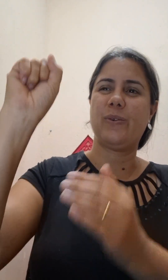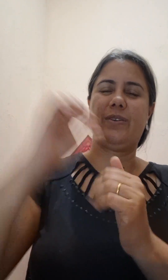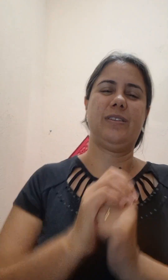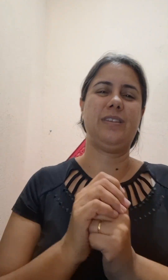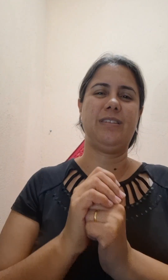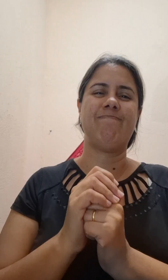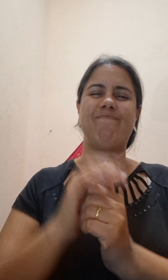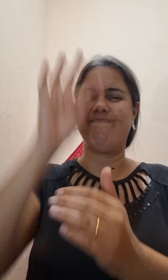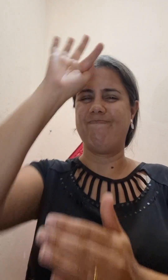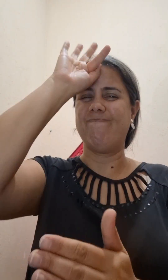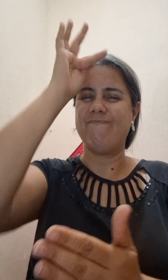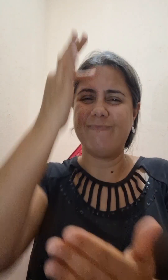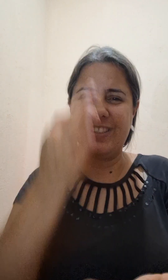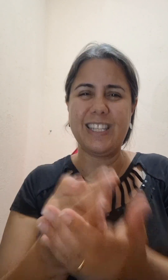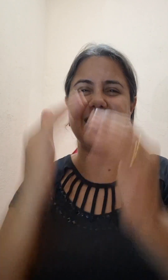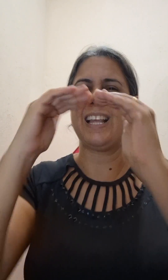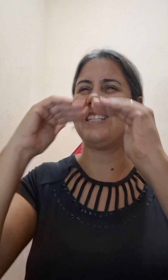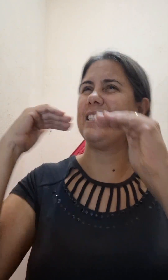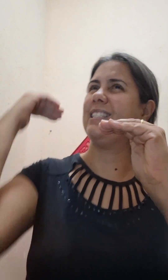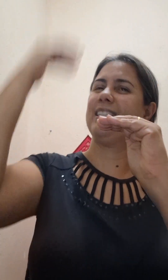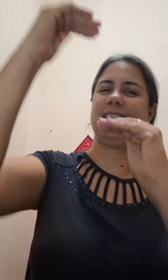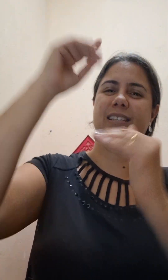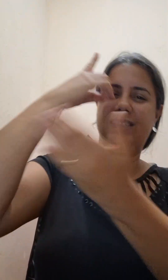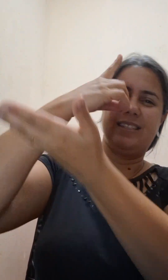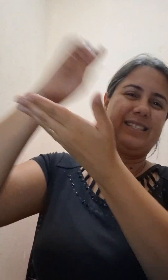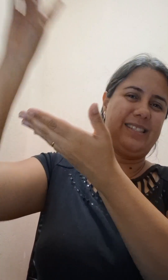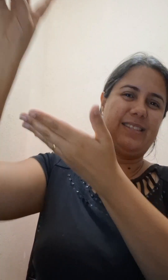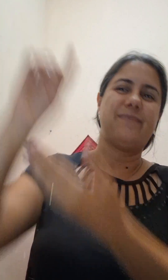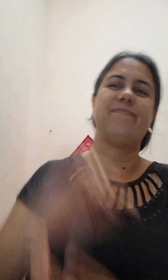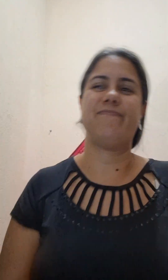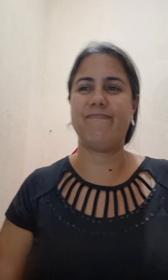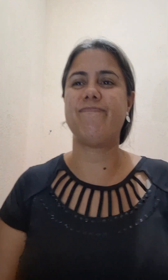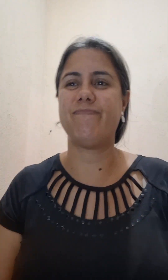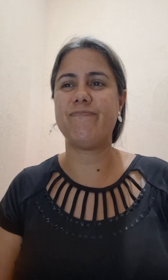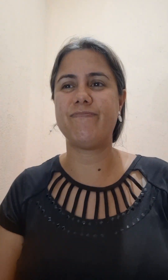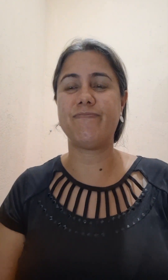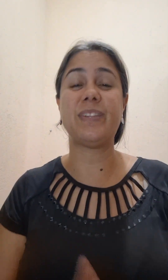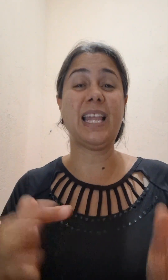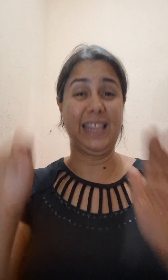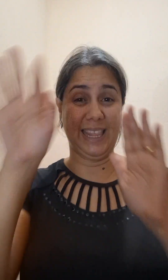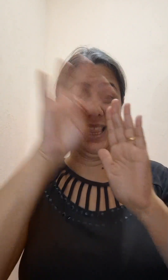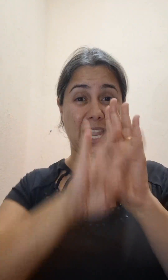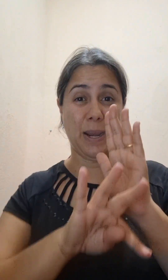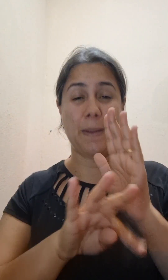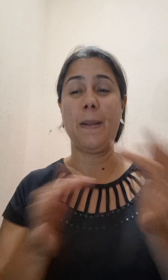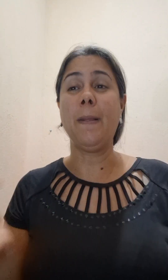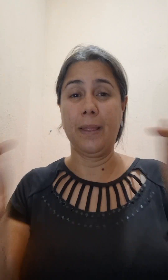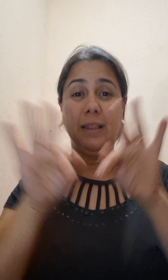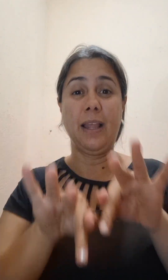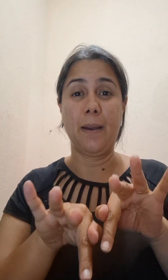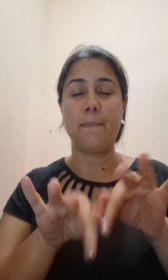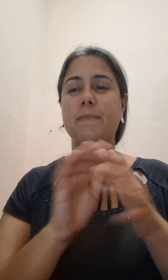Eles descrevem o louvor pela sabedoria, fidelidade e soberania de